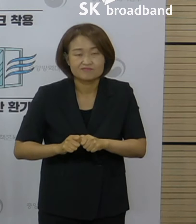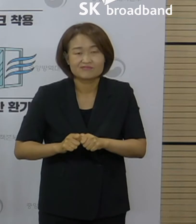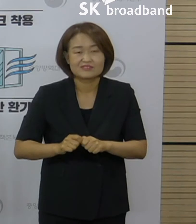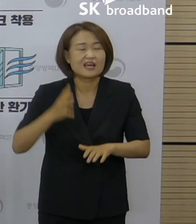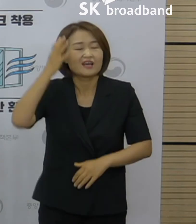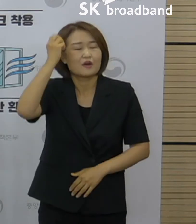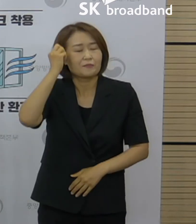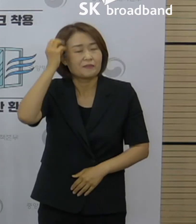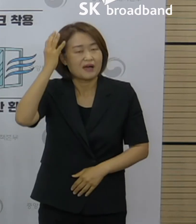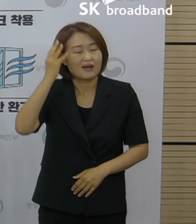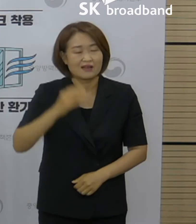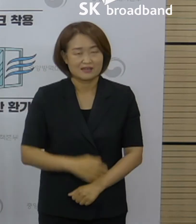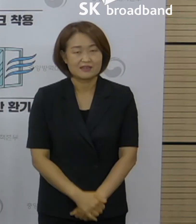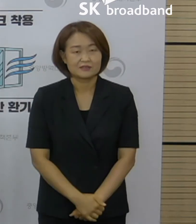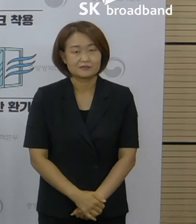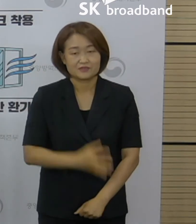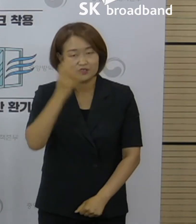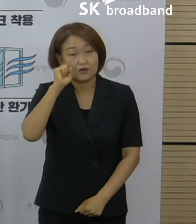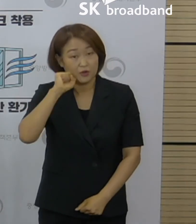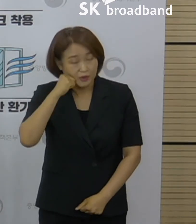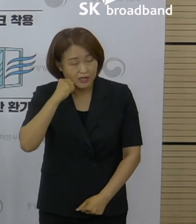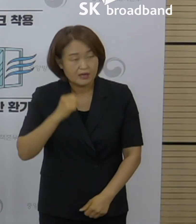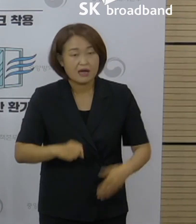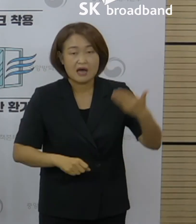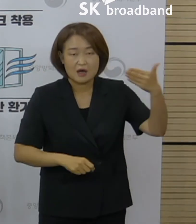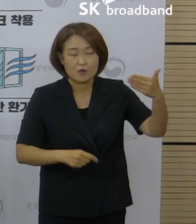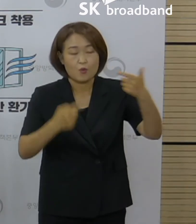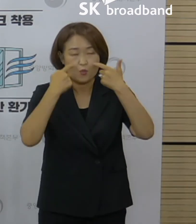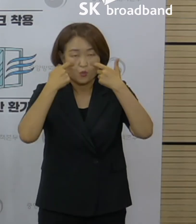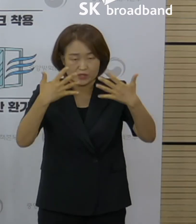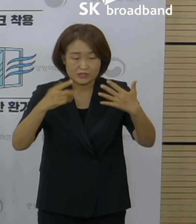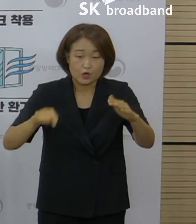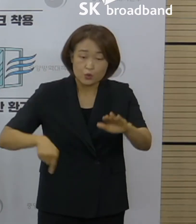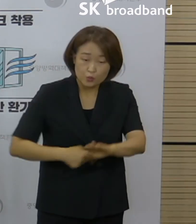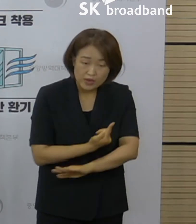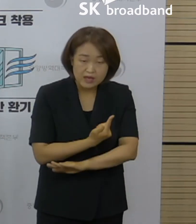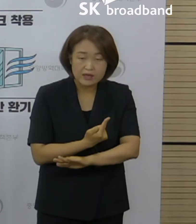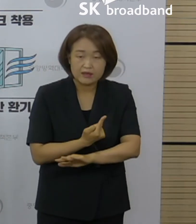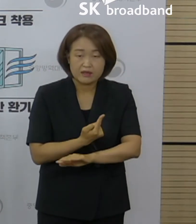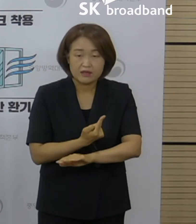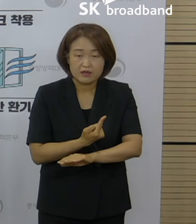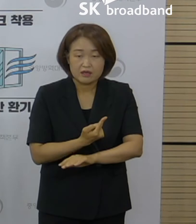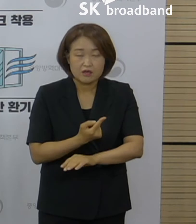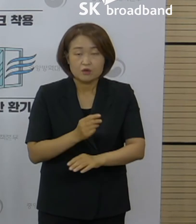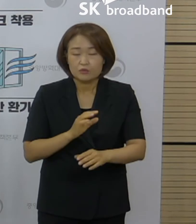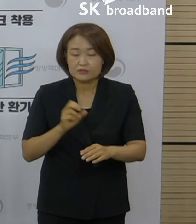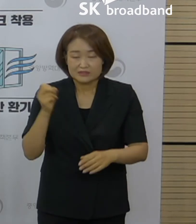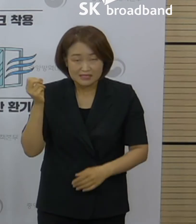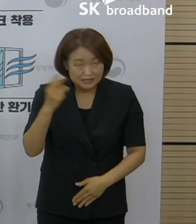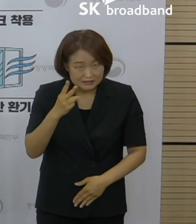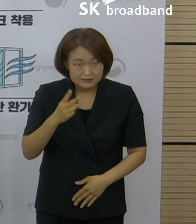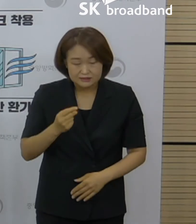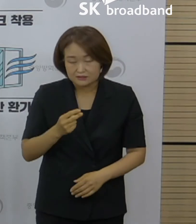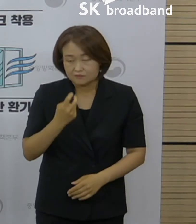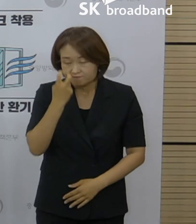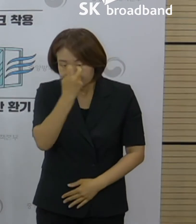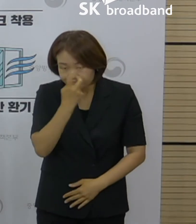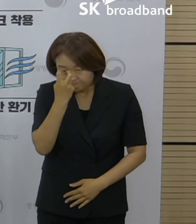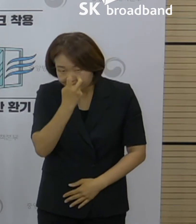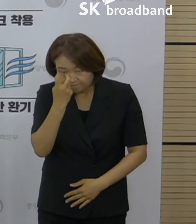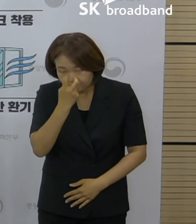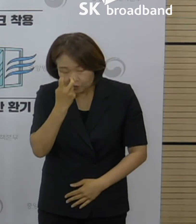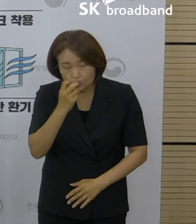기억하고 있지는 못하고 있습니다. 9건은 확진이 됐고 그 이후에 분모 정보를 포함해서 나머지